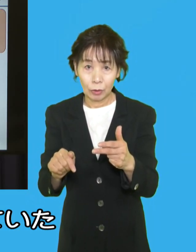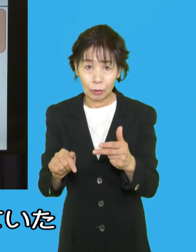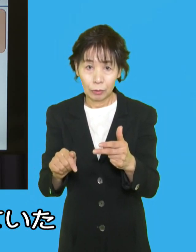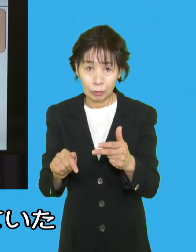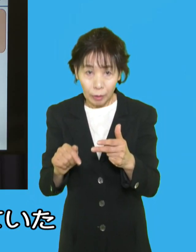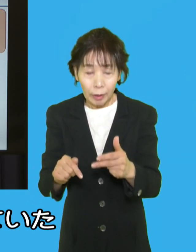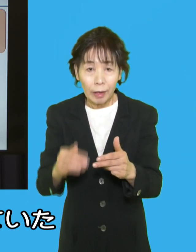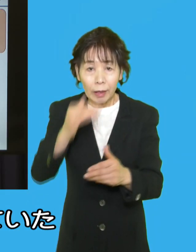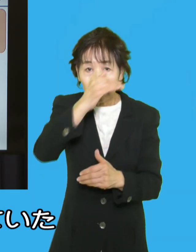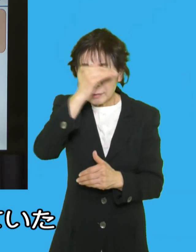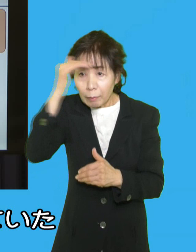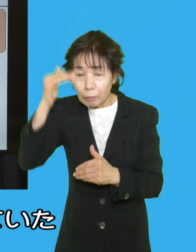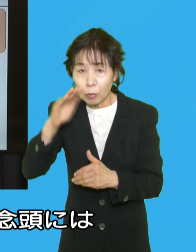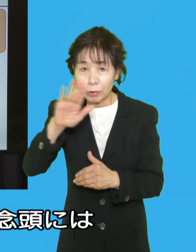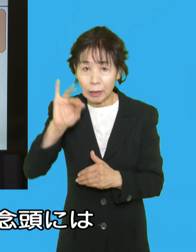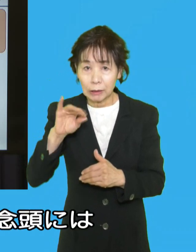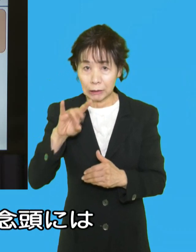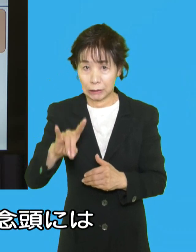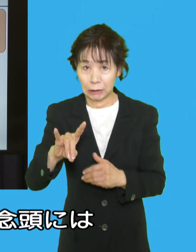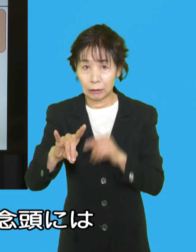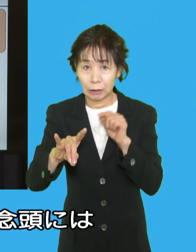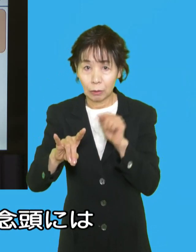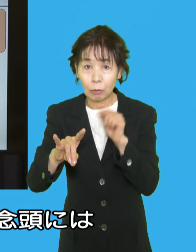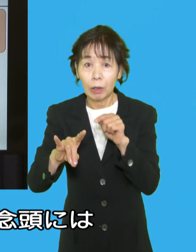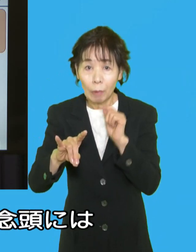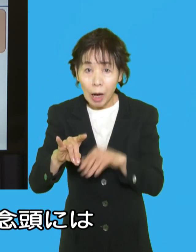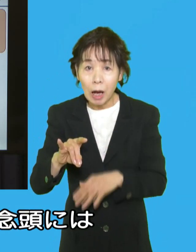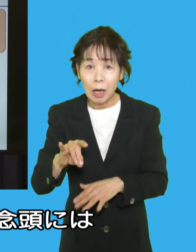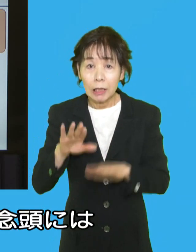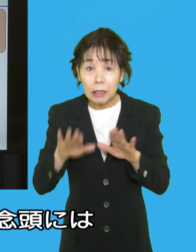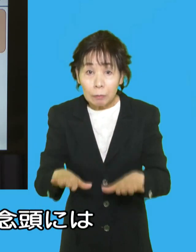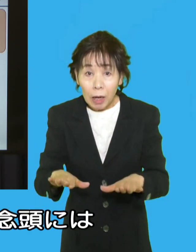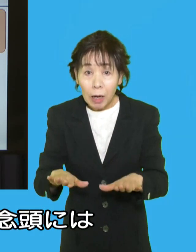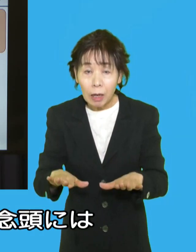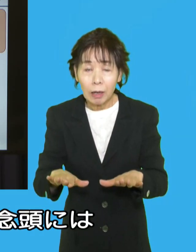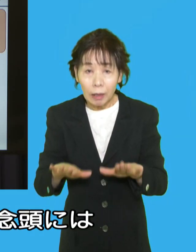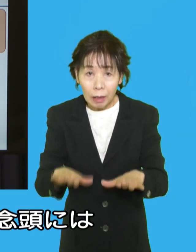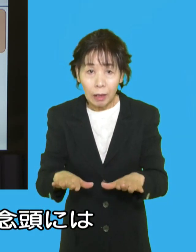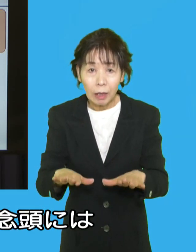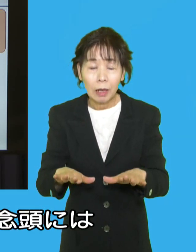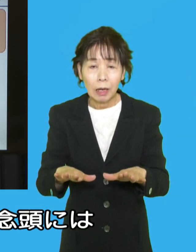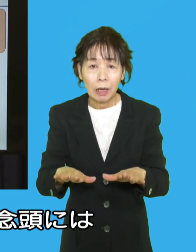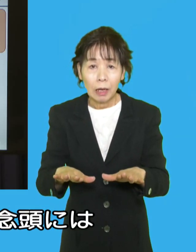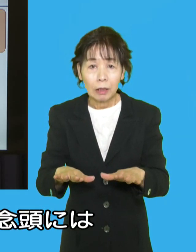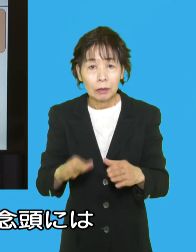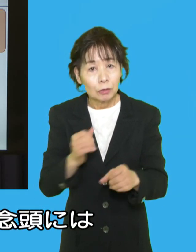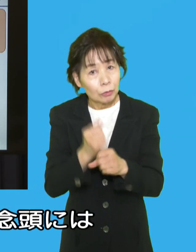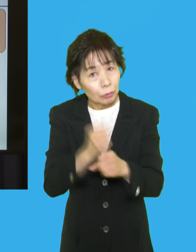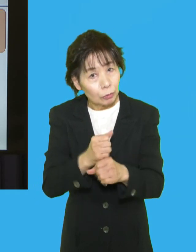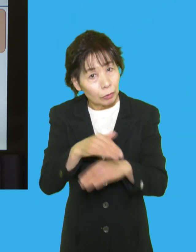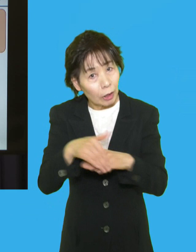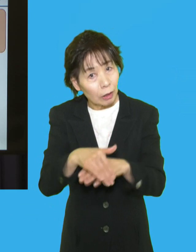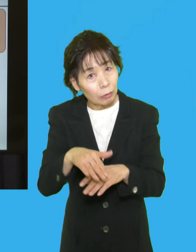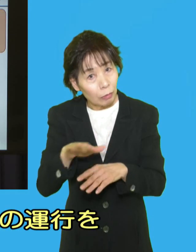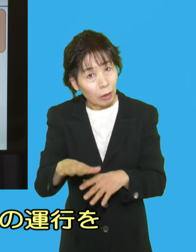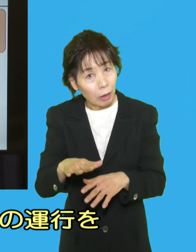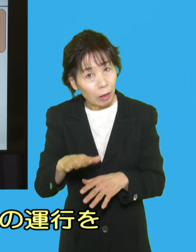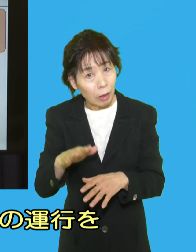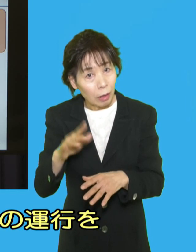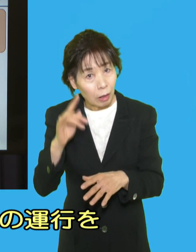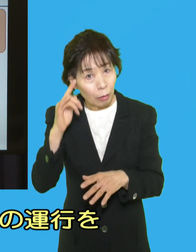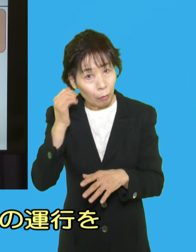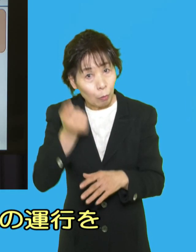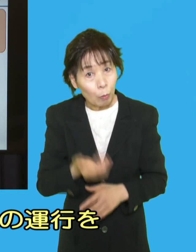た展望デッキですね、このようなものは今のところこう市長の念頭にはあるところなんでしょうか。 い